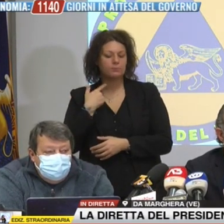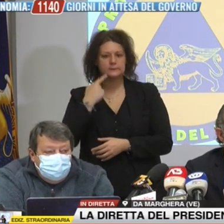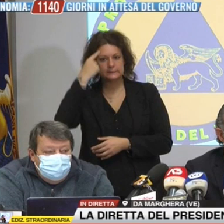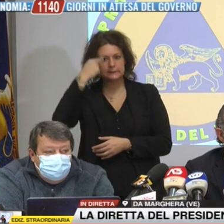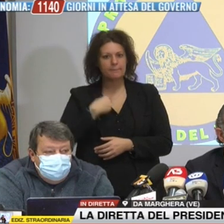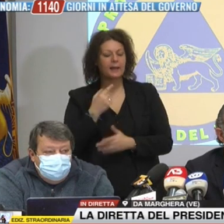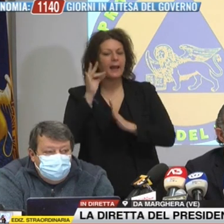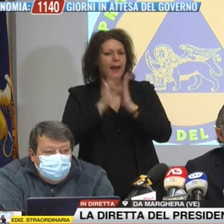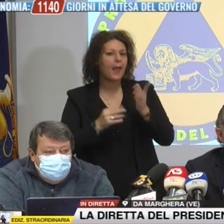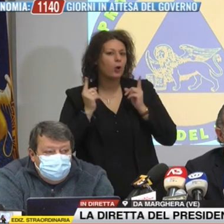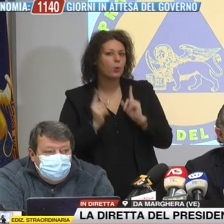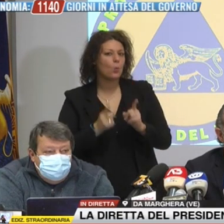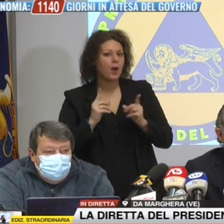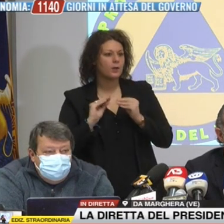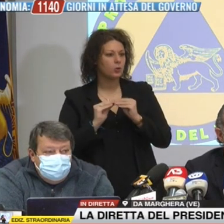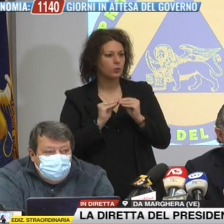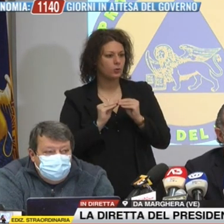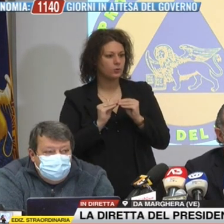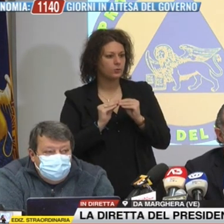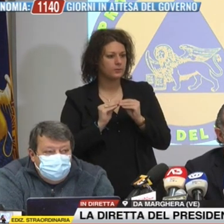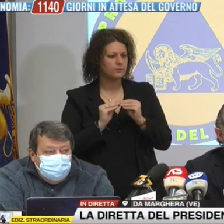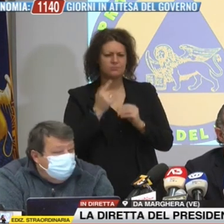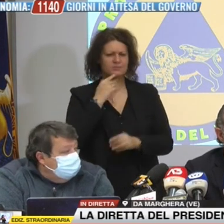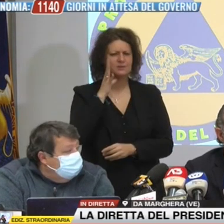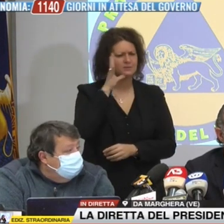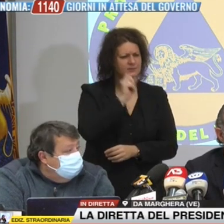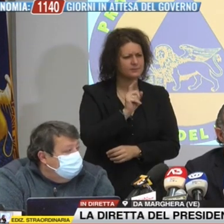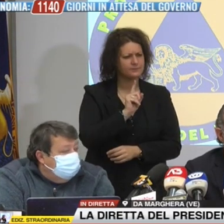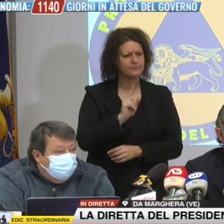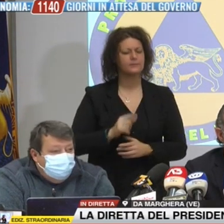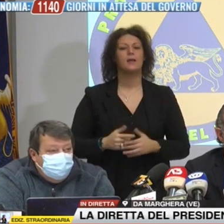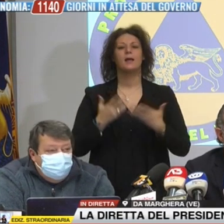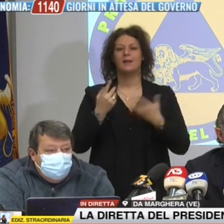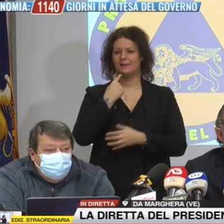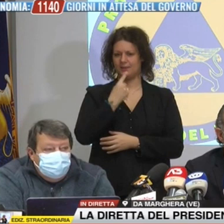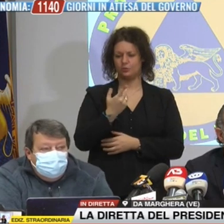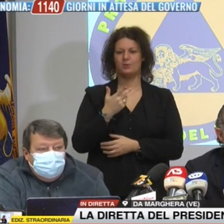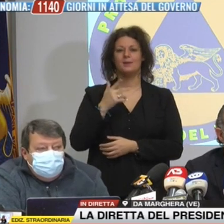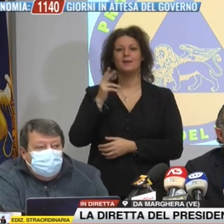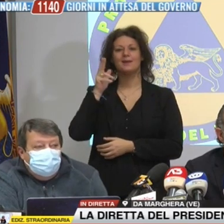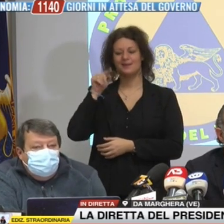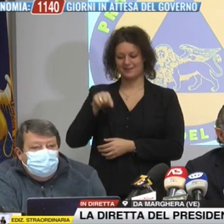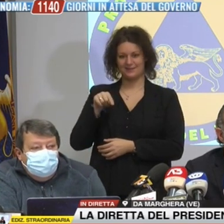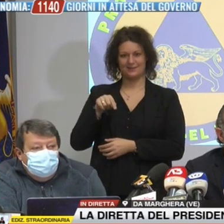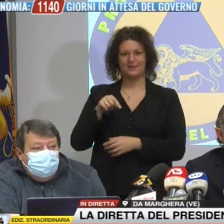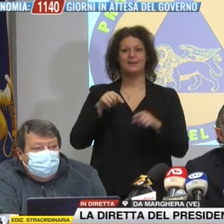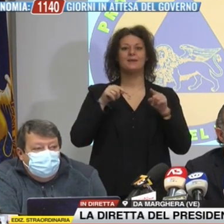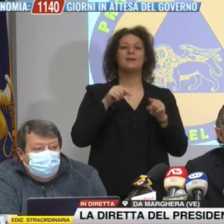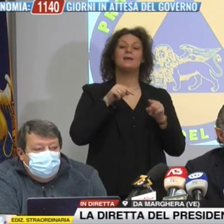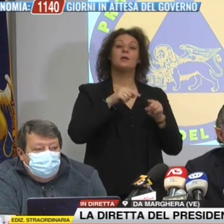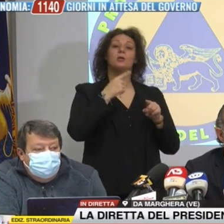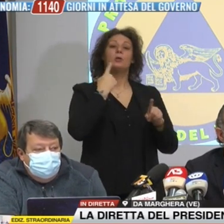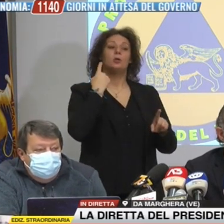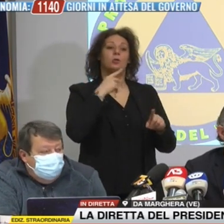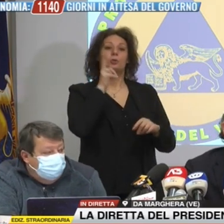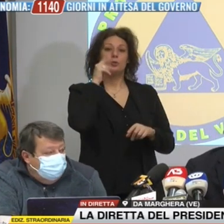Come dopo 5 giorni? Lei dice che in sostanza l'ha incontrata 5 giorni dopo la data della positività, per